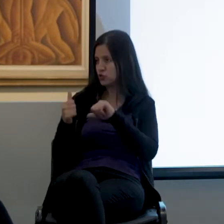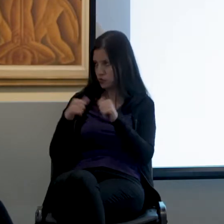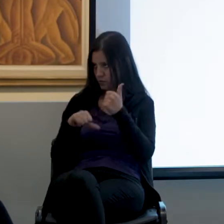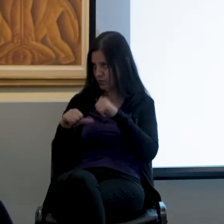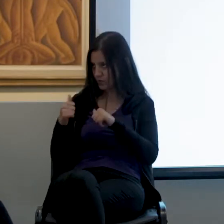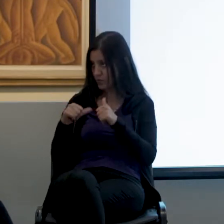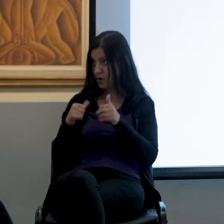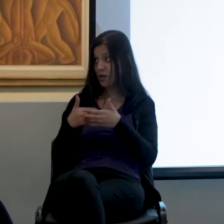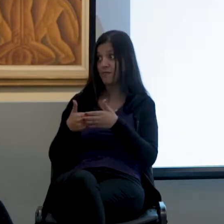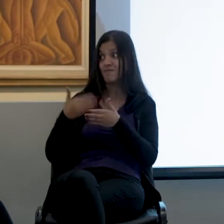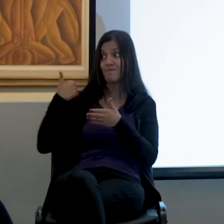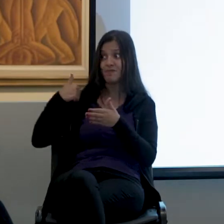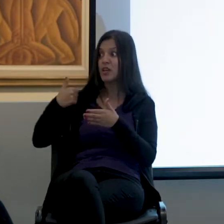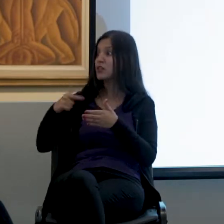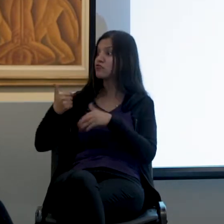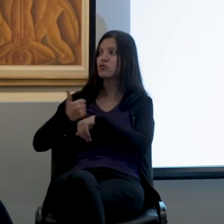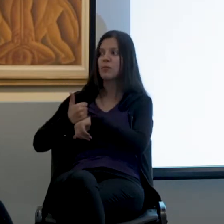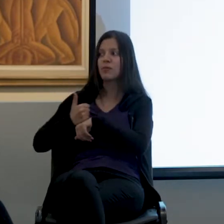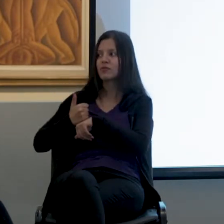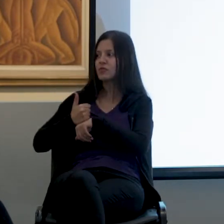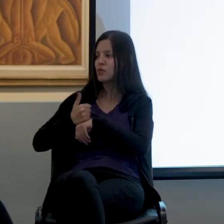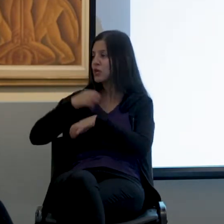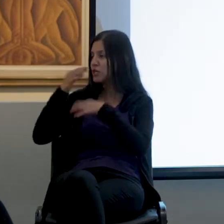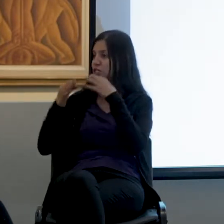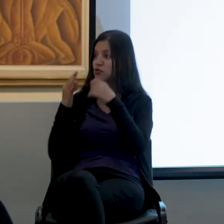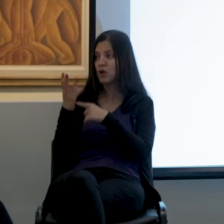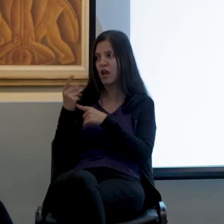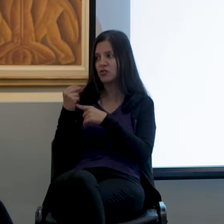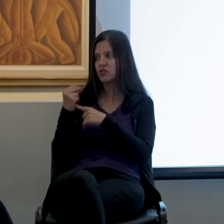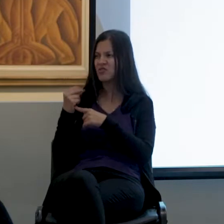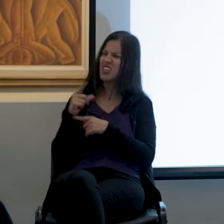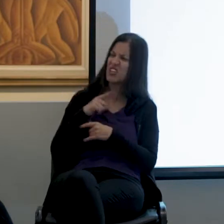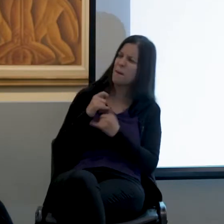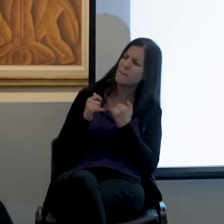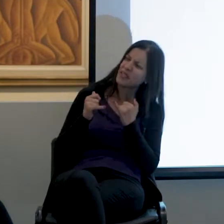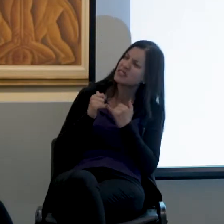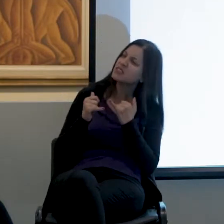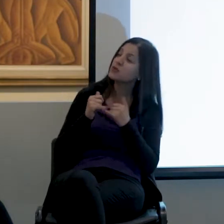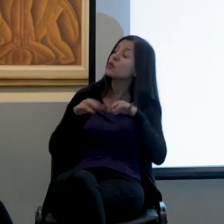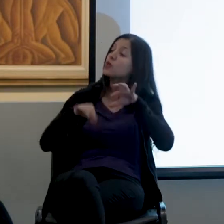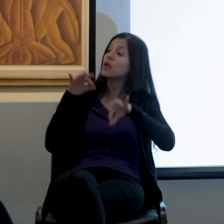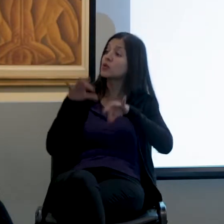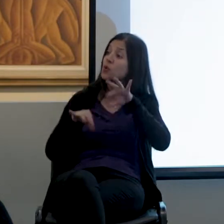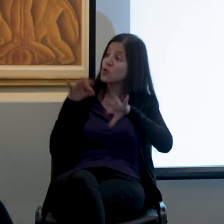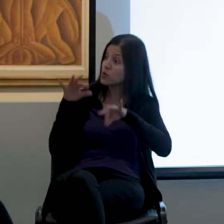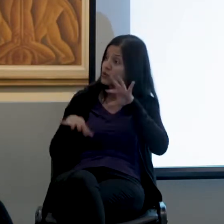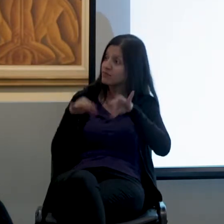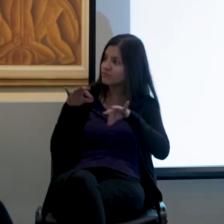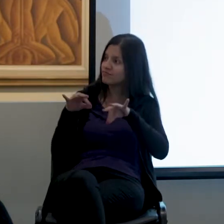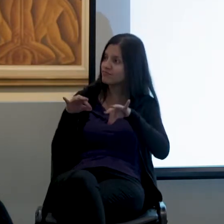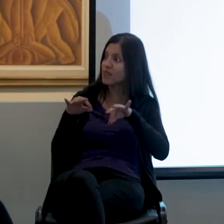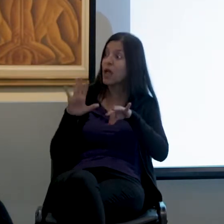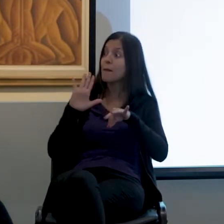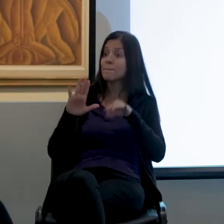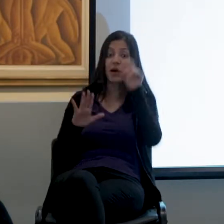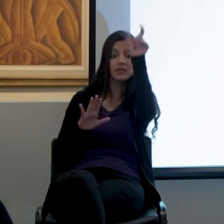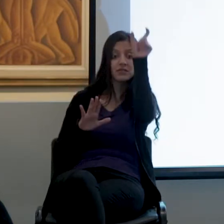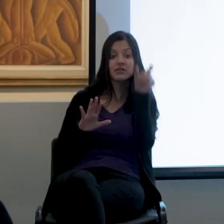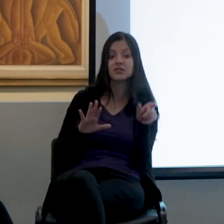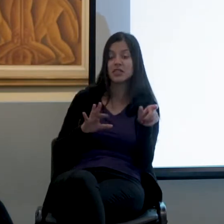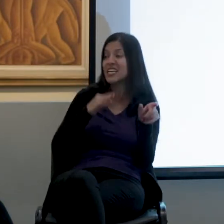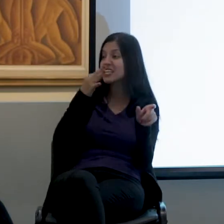hein? Existia um monte de coisa parecida, mais ou menos, curador, esse negócio. Mas o crítico, não. O crítico é uma